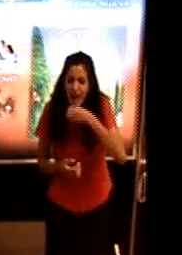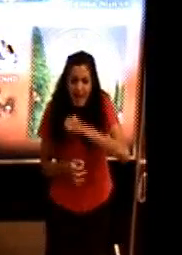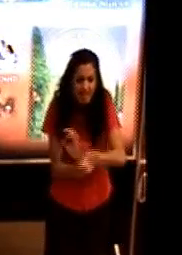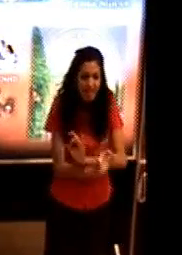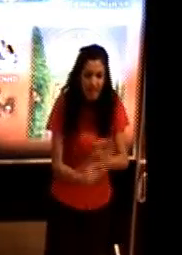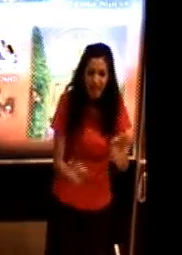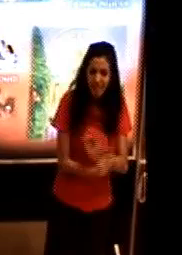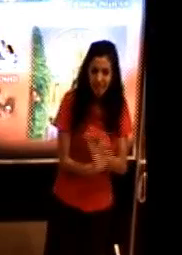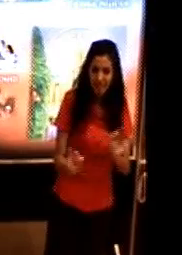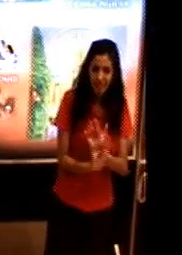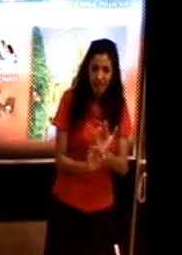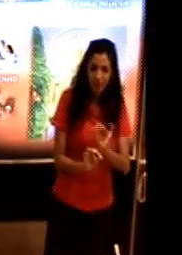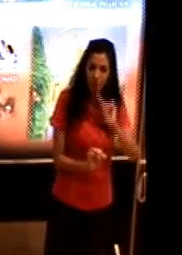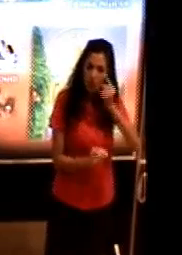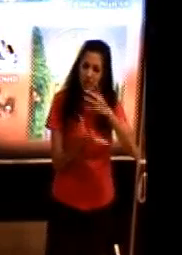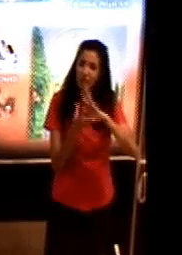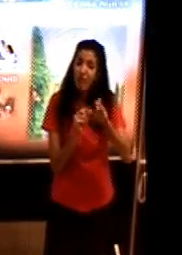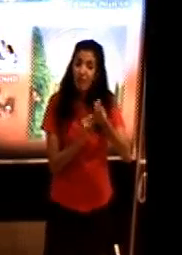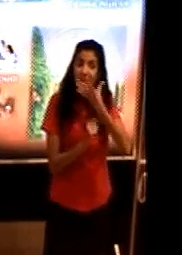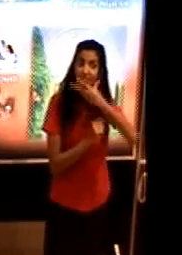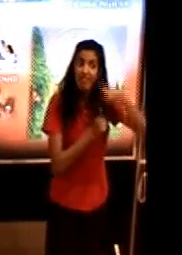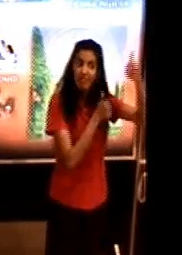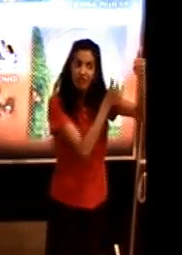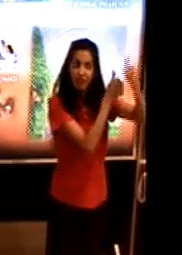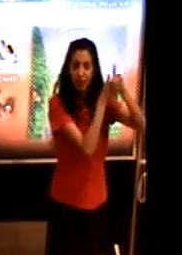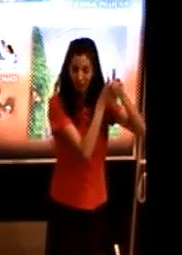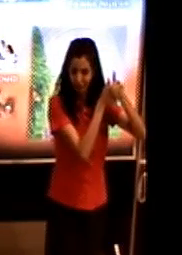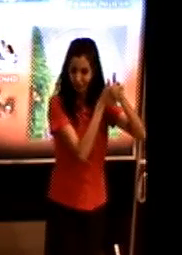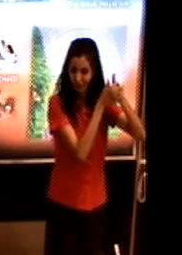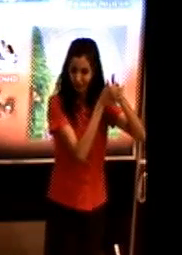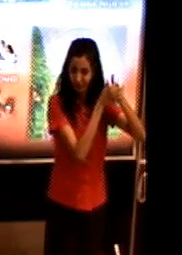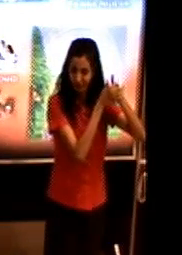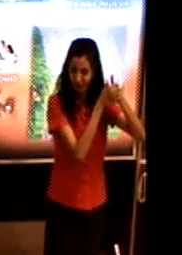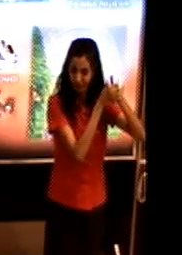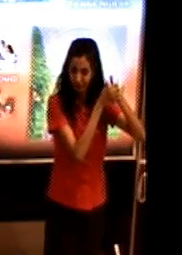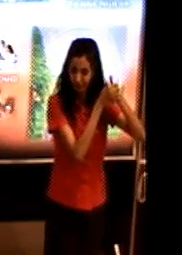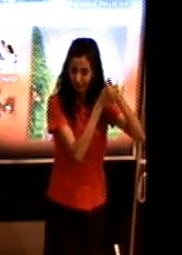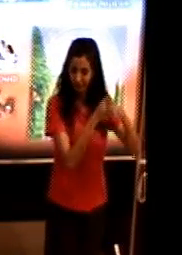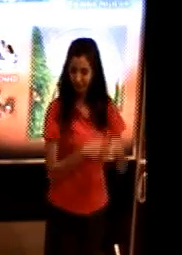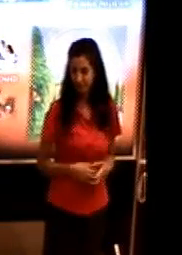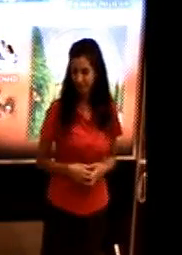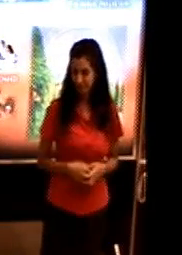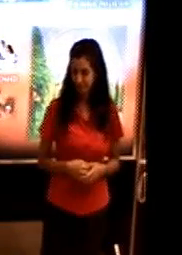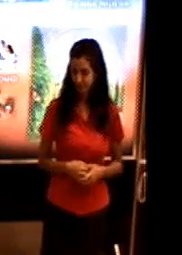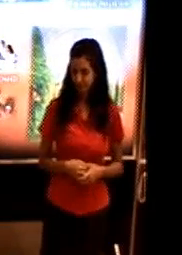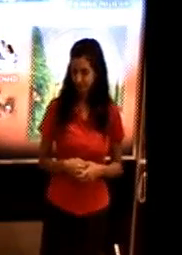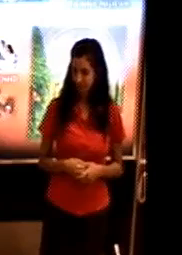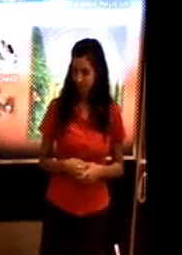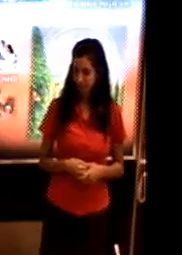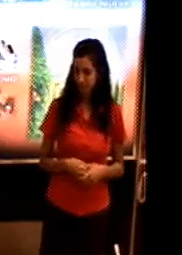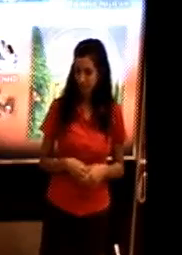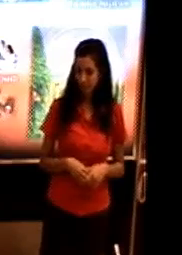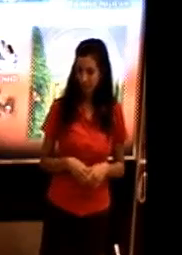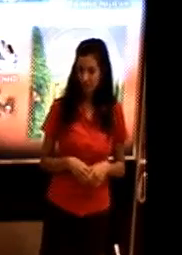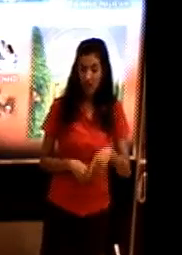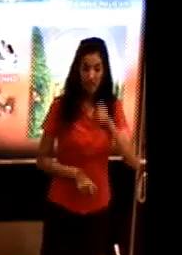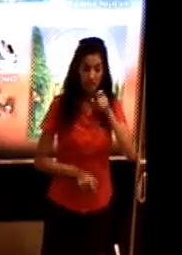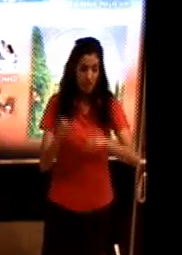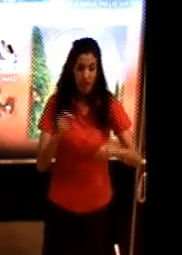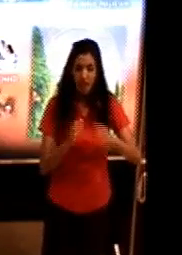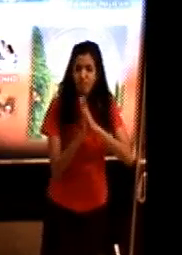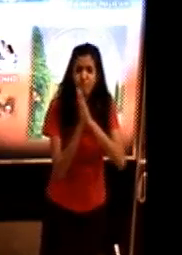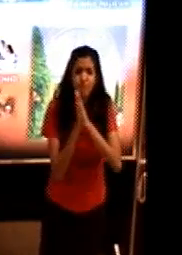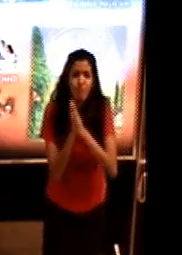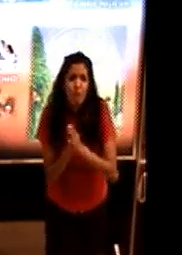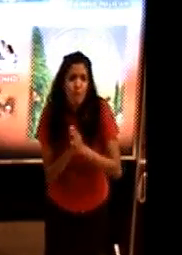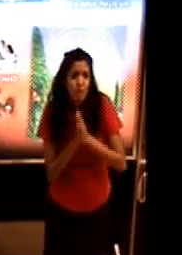absoluta ayuda del Todopoderoso. Y me refiero a Cristo, nuestro amado Salvador. ¿Cómo habrán de rogar los hombres a las rocas